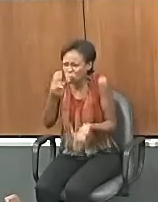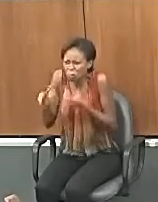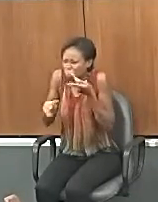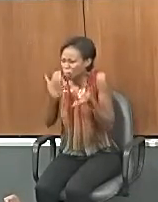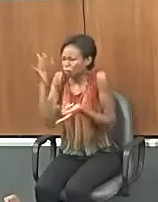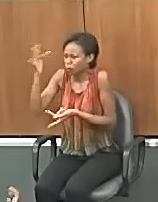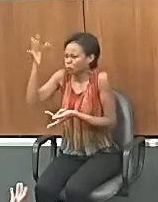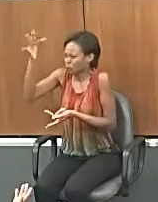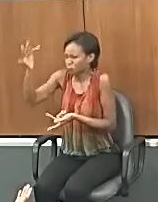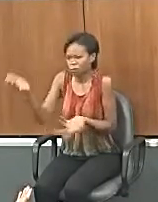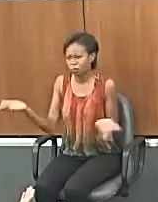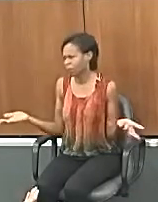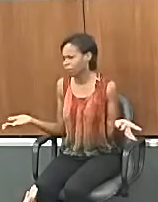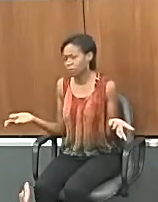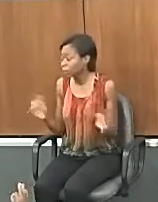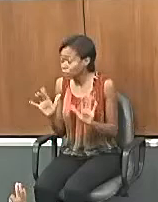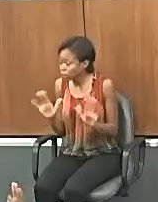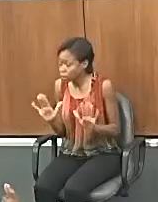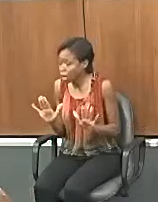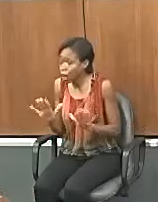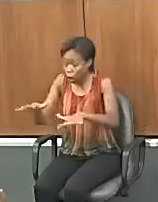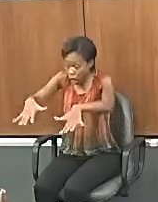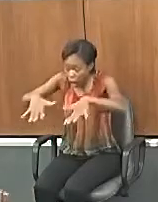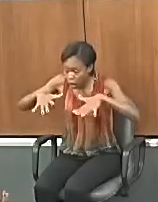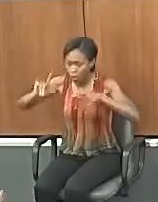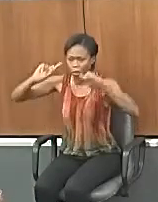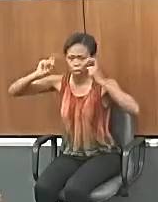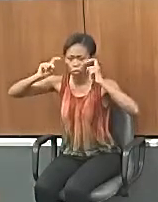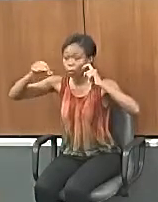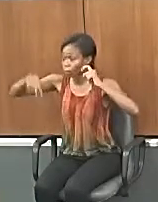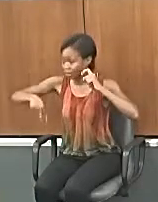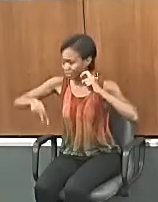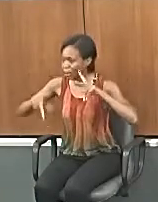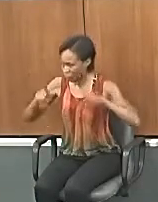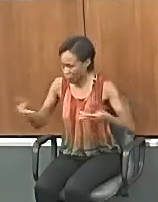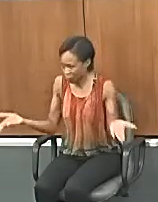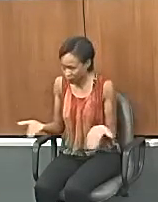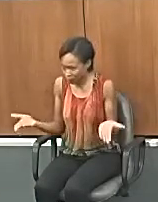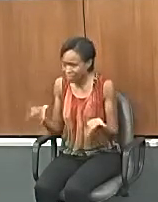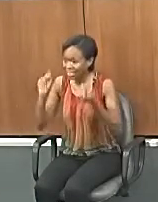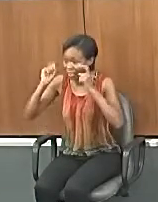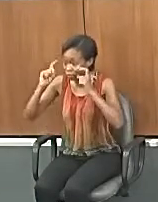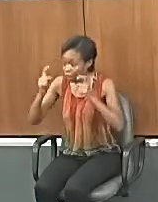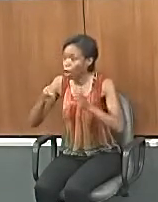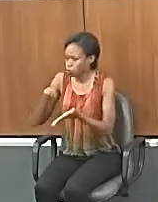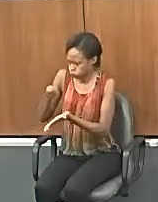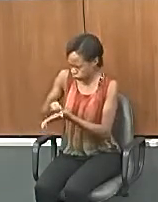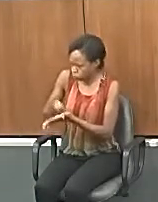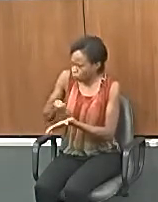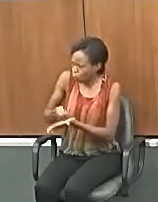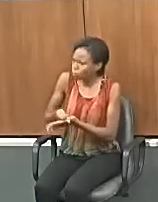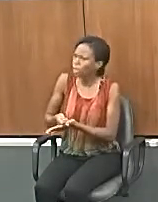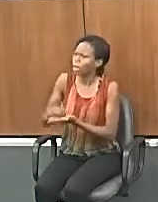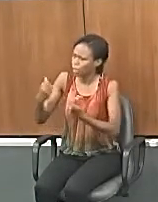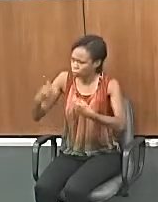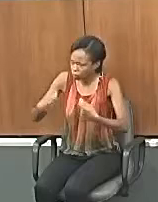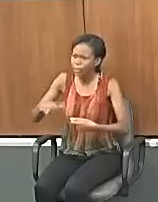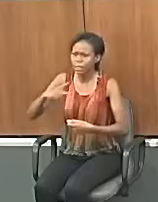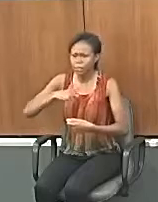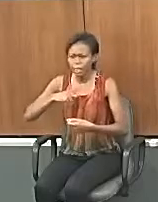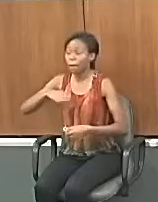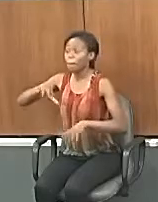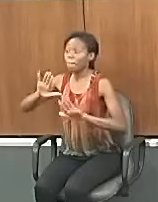atitude igual estas de de audiências públicas positivas mas que é implique em cobranças em que implique em